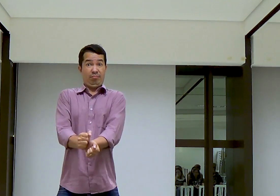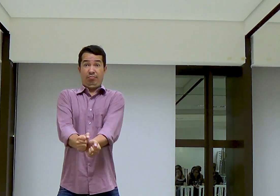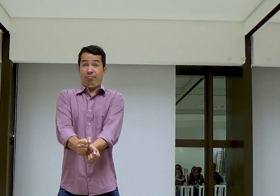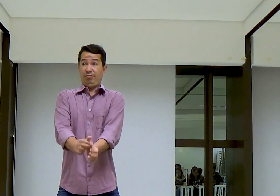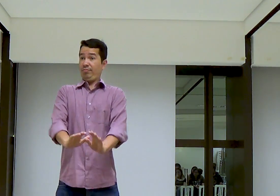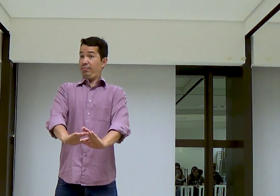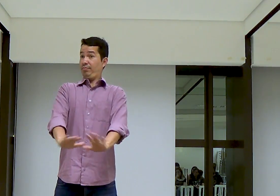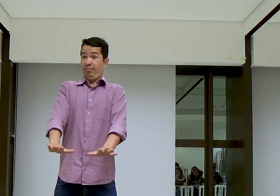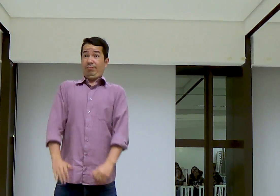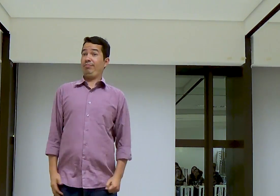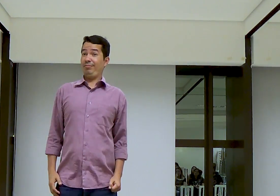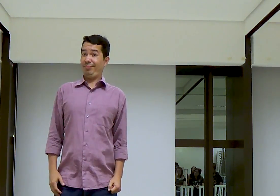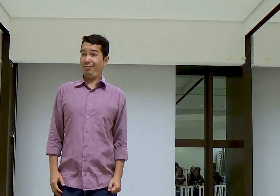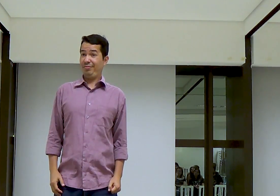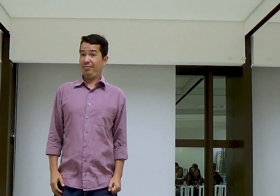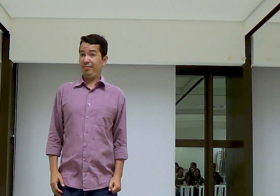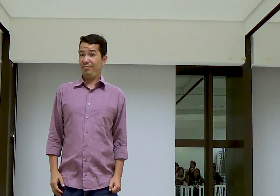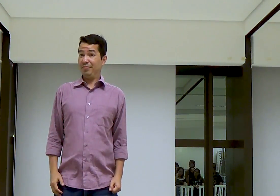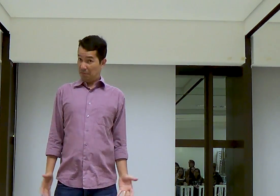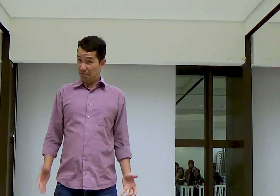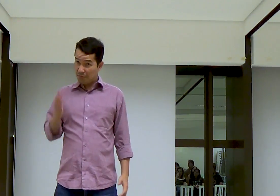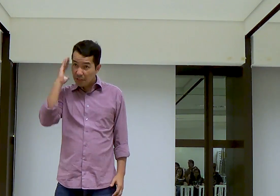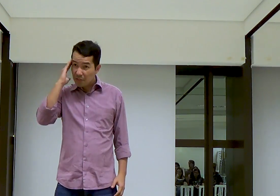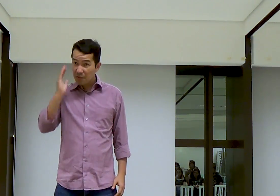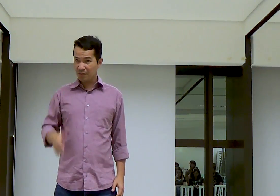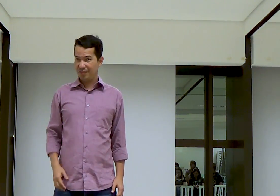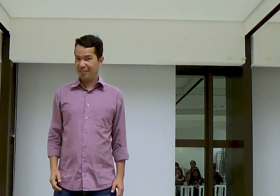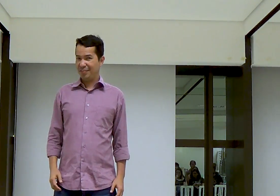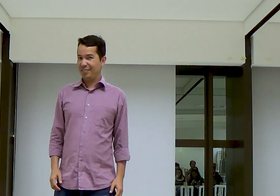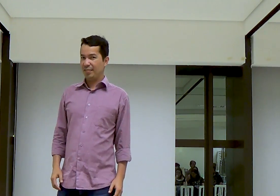isso significa ser servo de Deus, e isso significa